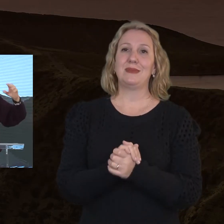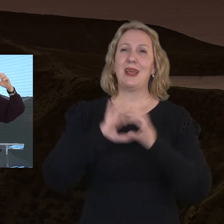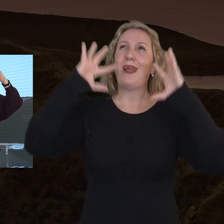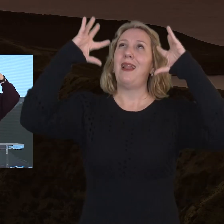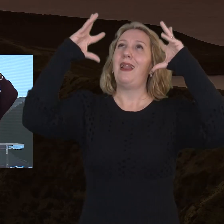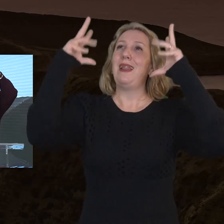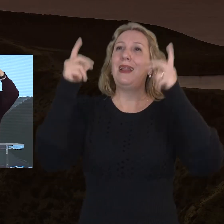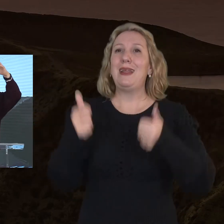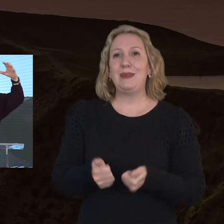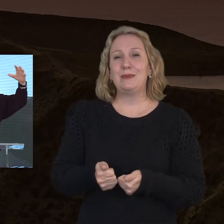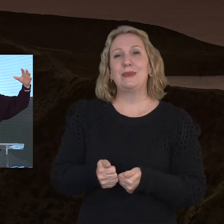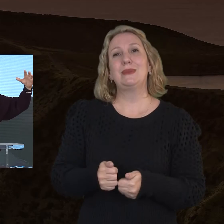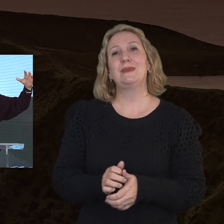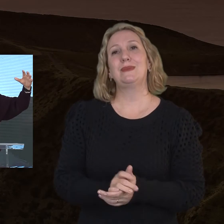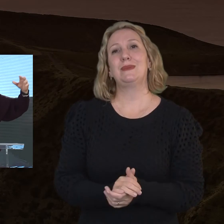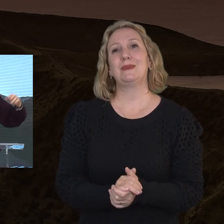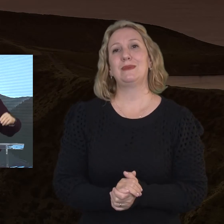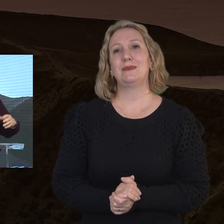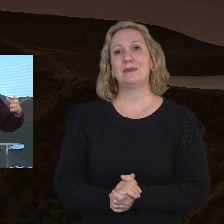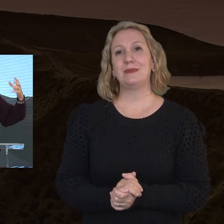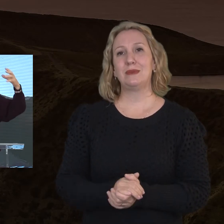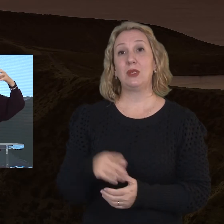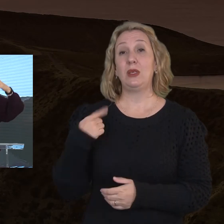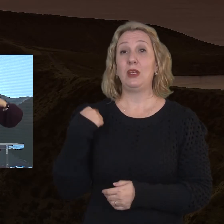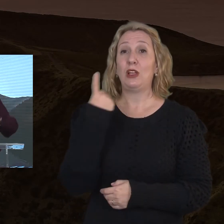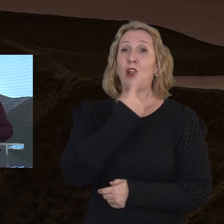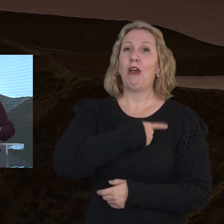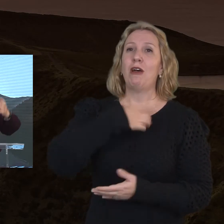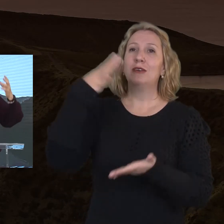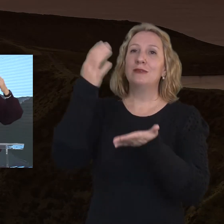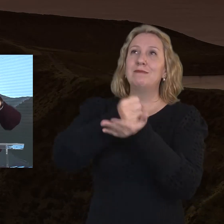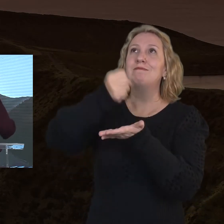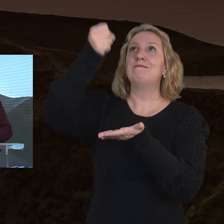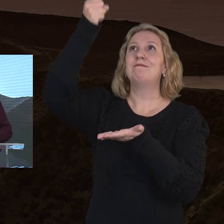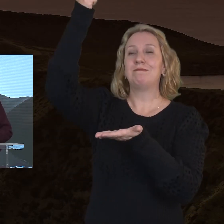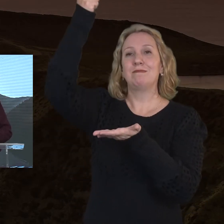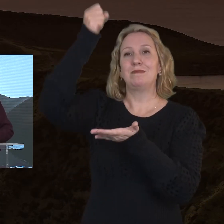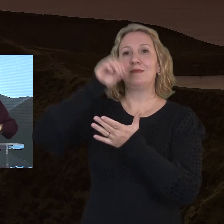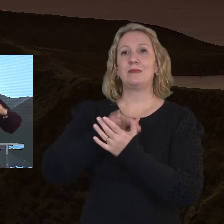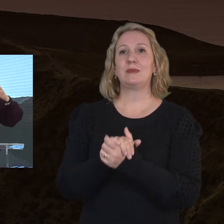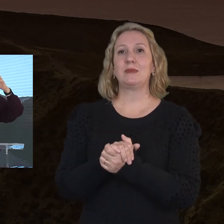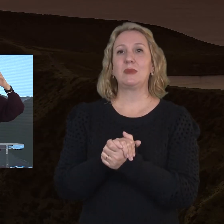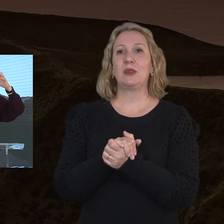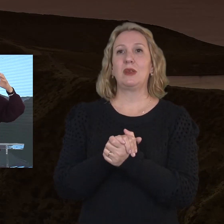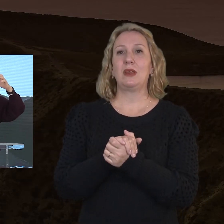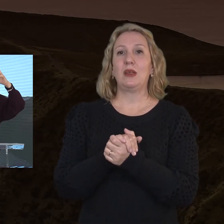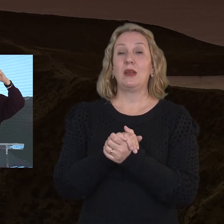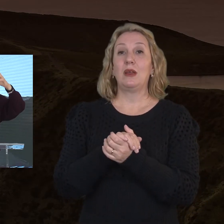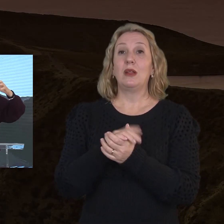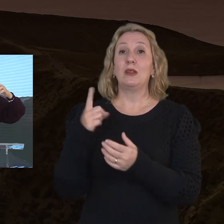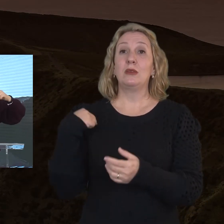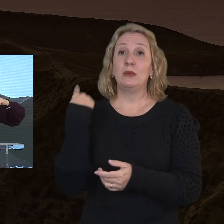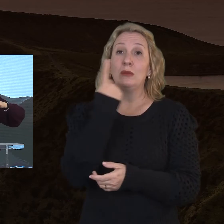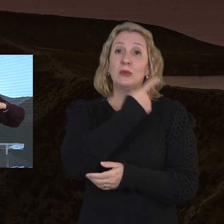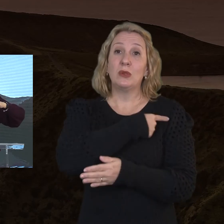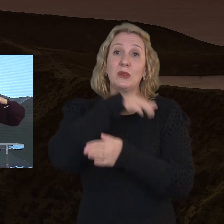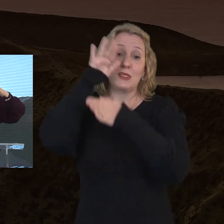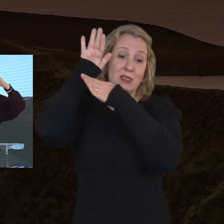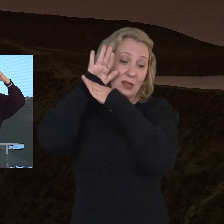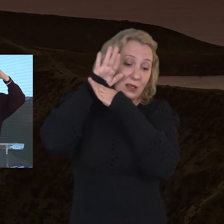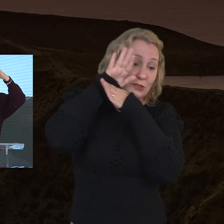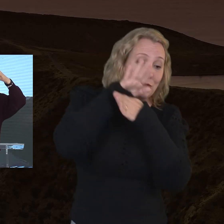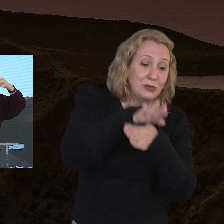anjos caídos nós vamos ocupar para suprir vida o espírito exercer uma influência divina